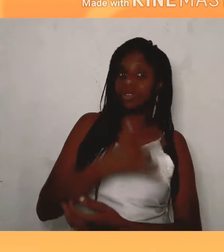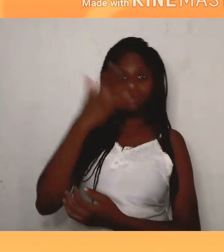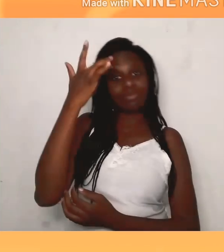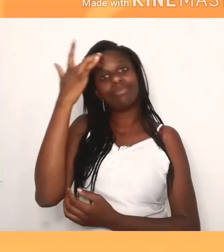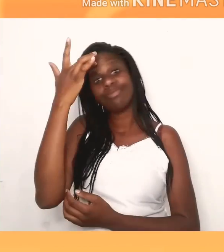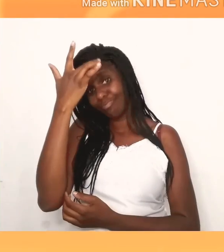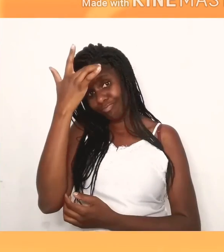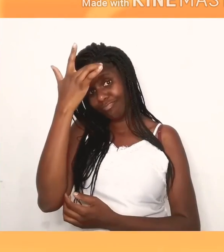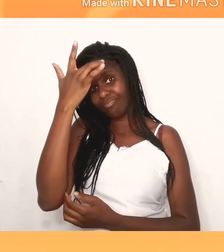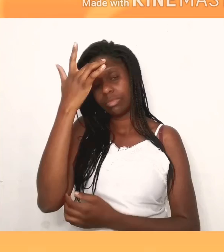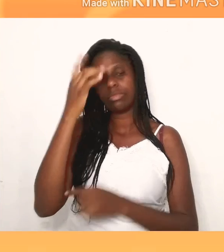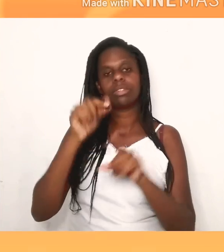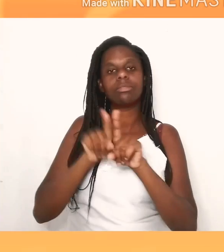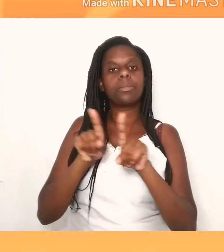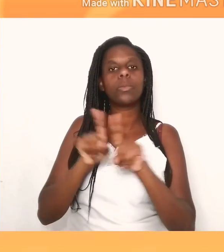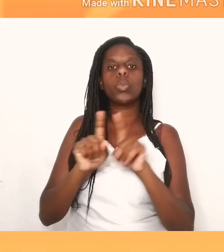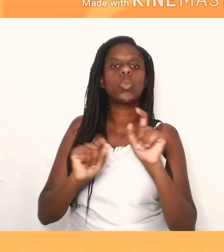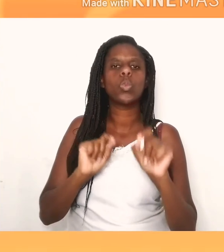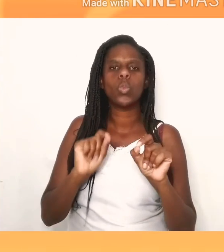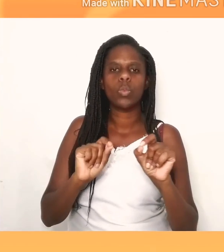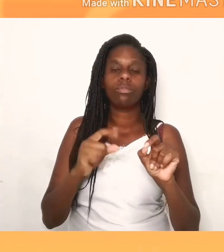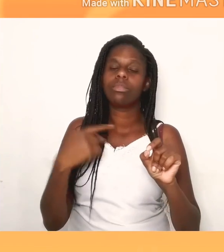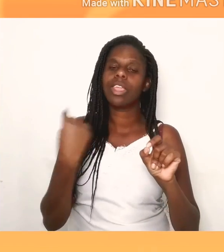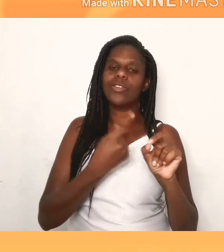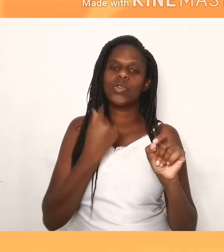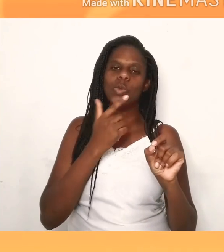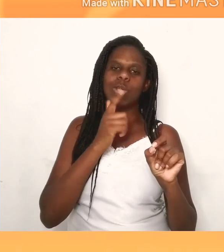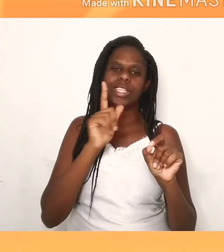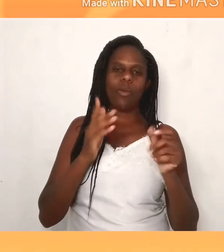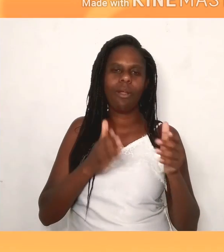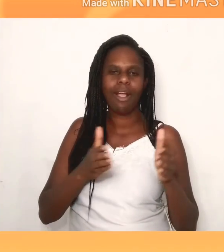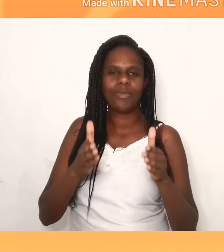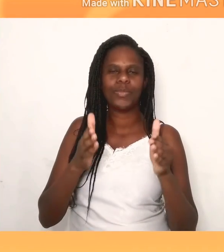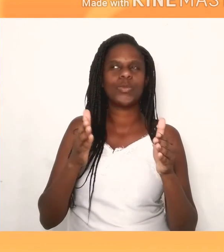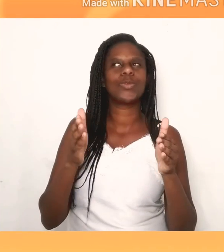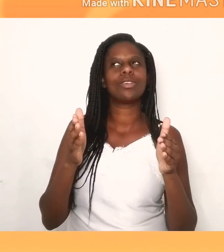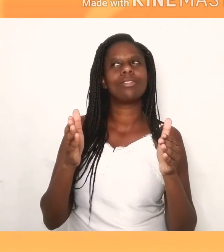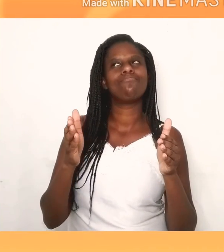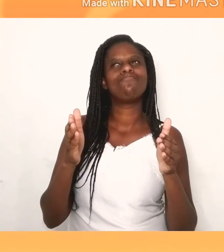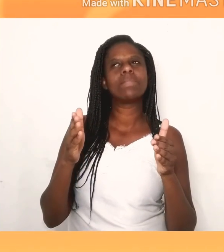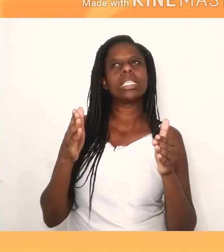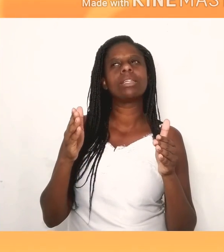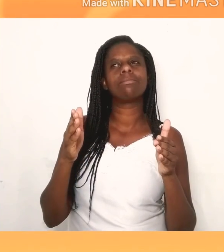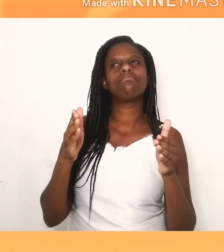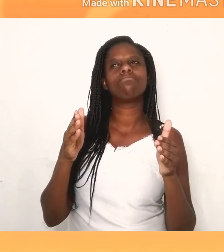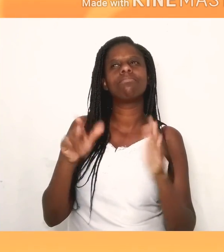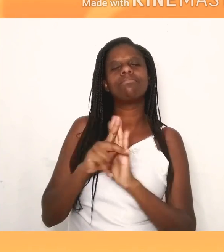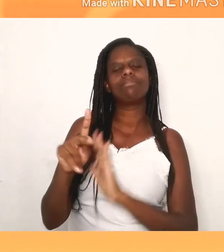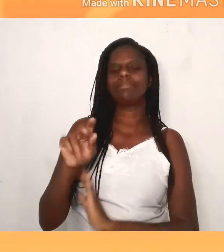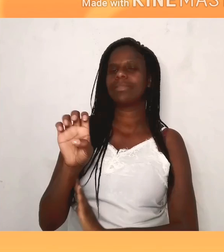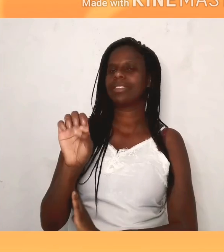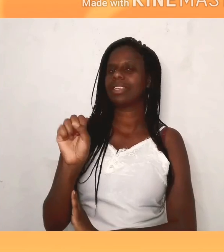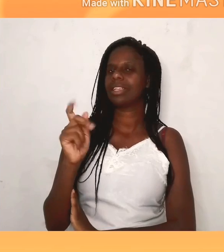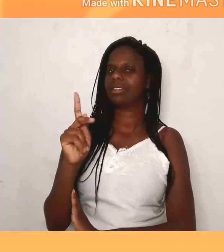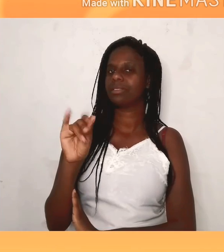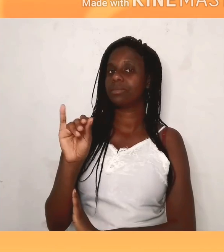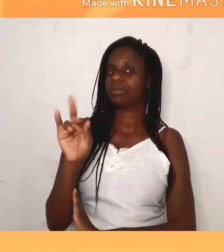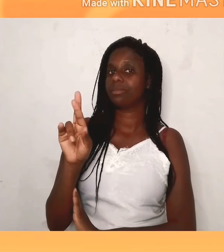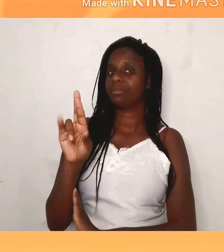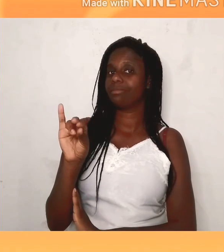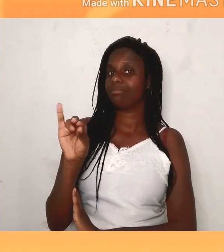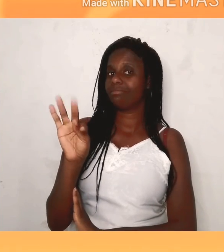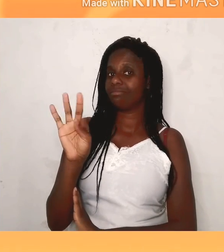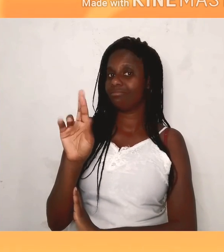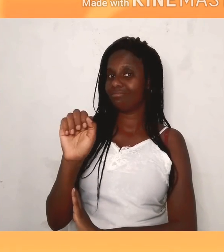com saúde física, mental e, sobretudo, que a gente tenha também um caminho, como a gente diz, um caminho espiritual,